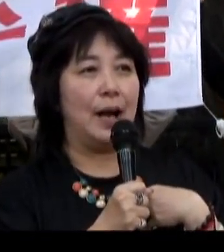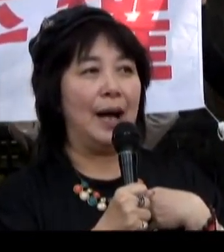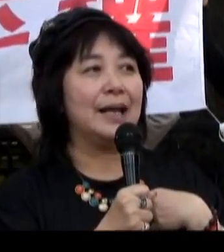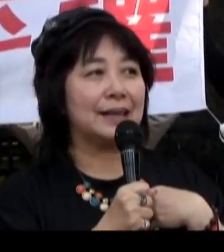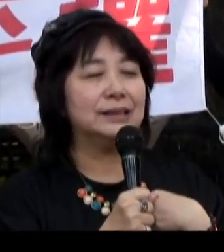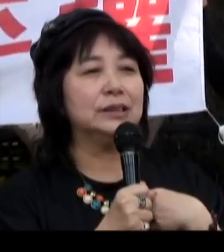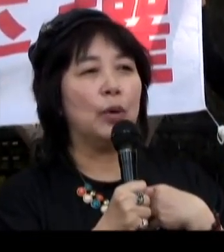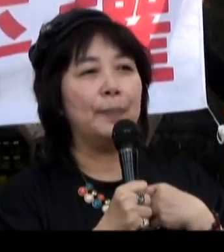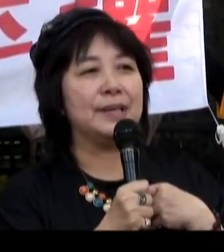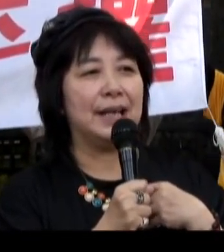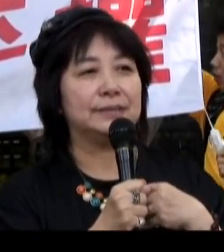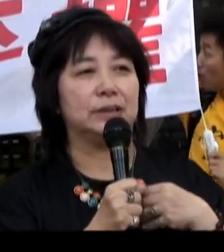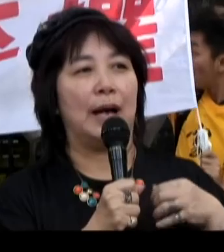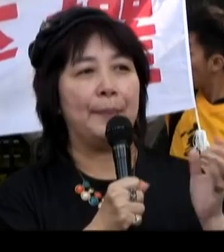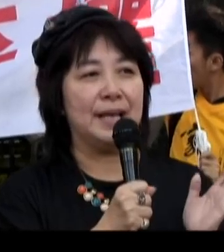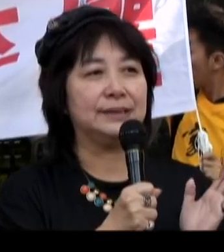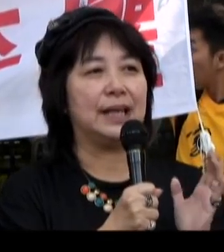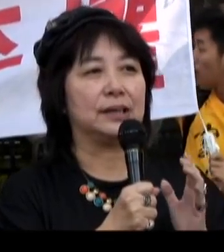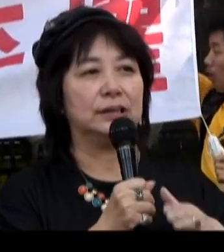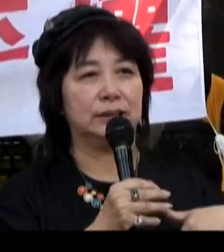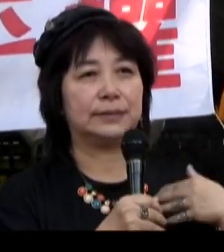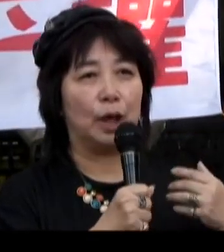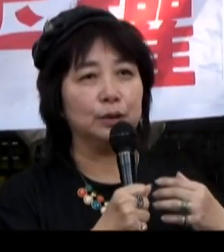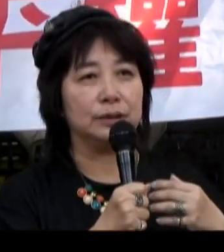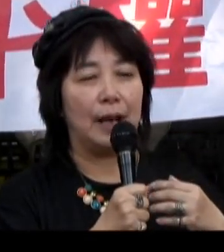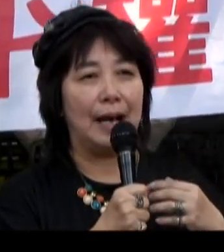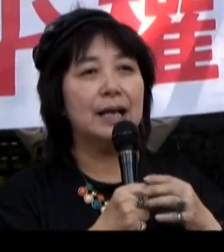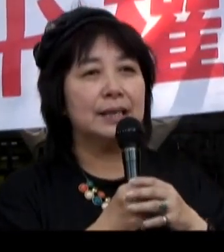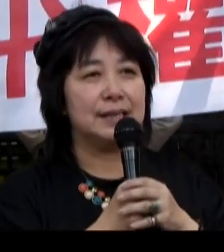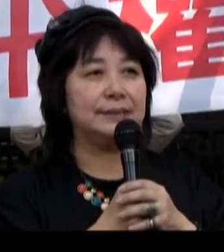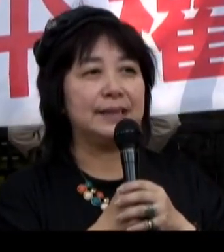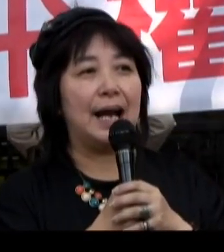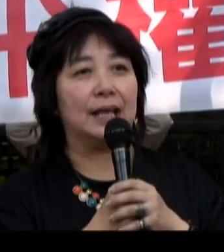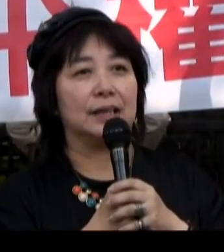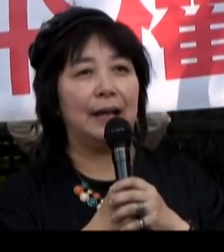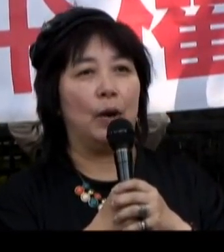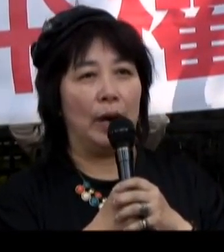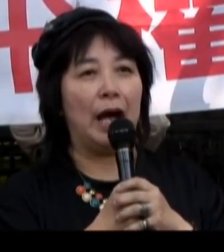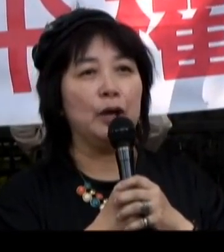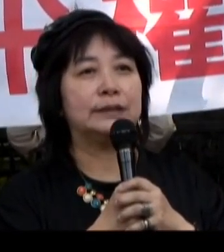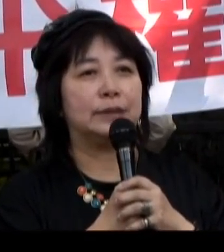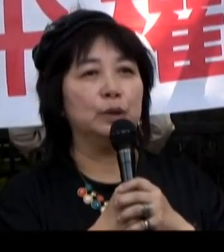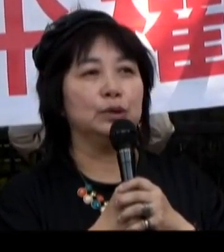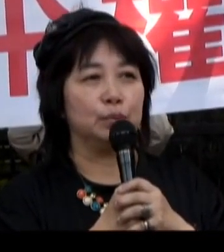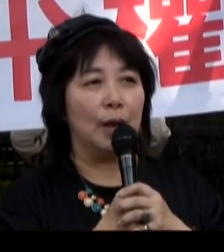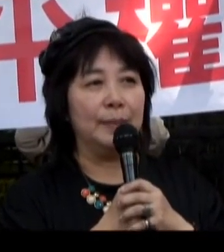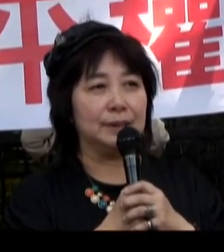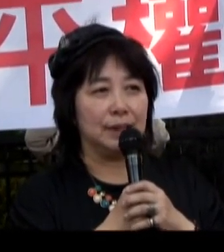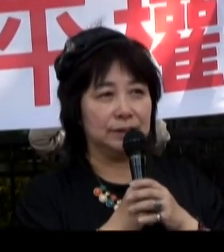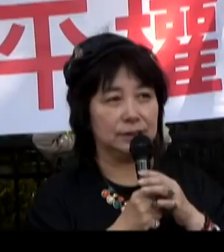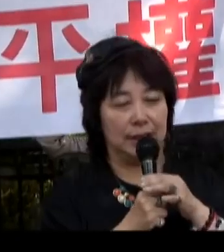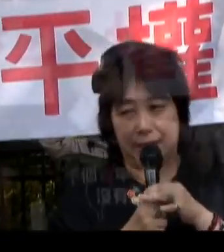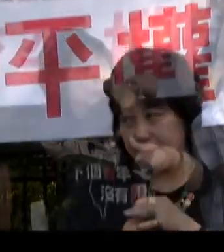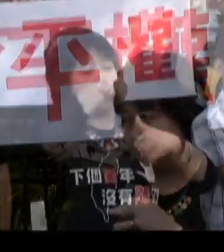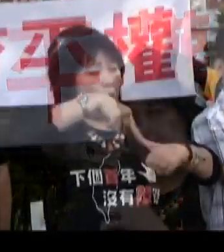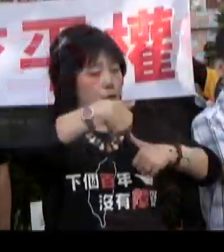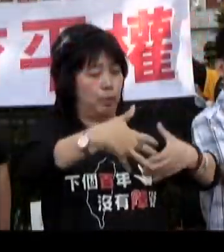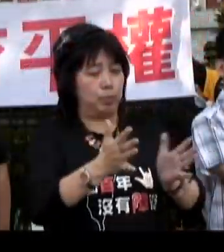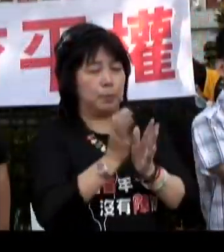汉，但是我比较喜欢偏向的是手语的汉。接下来的话，我要用手语说明的是 什么。来呢，因为